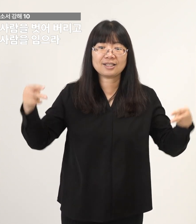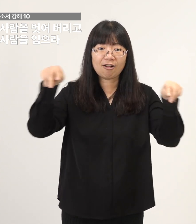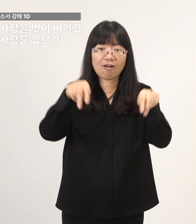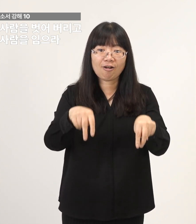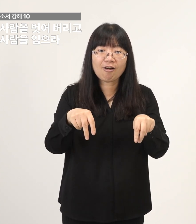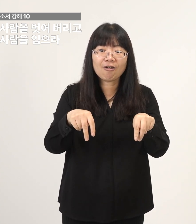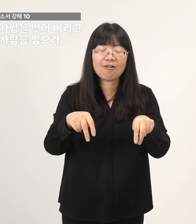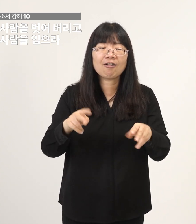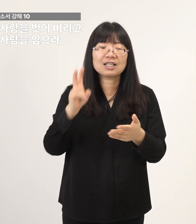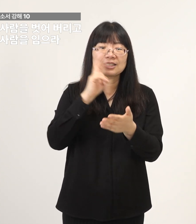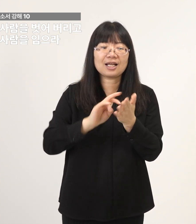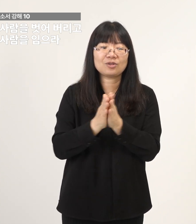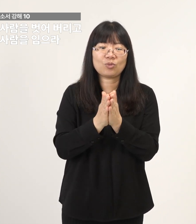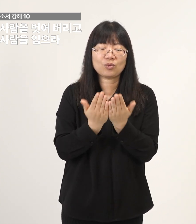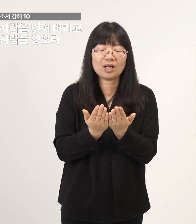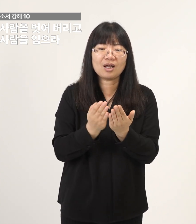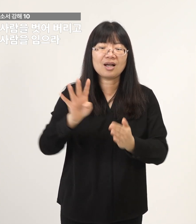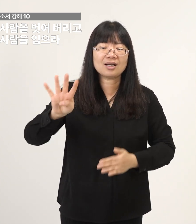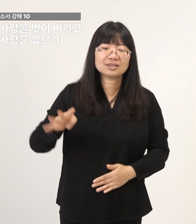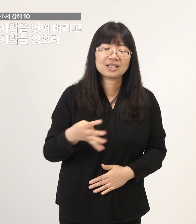우리 찬송가